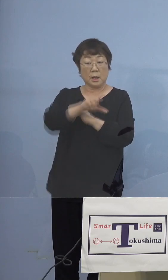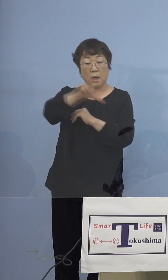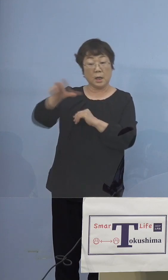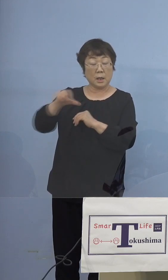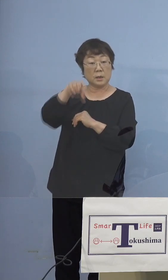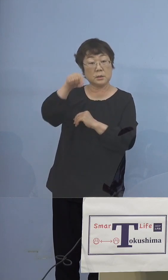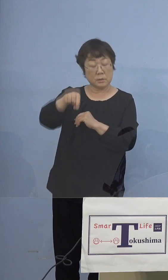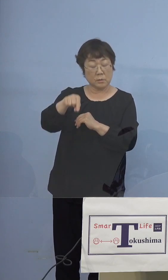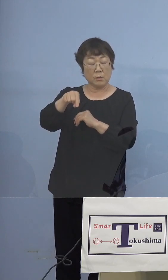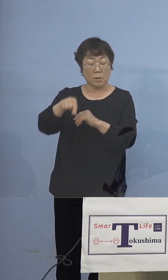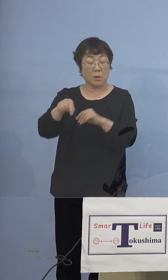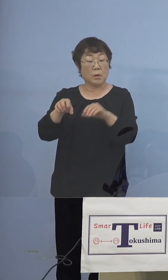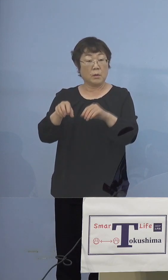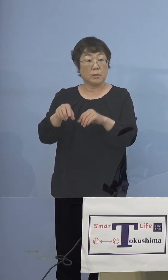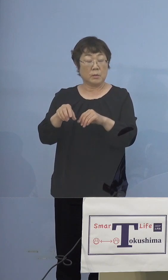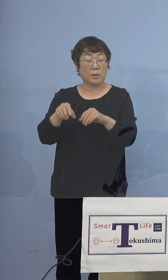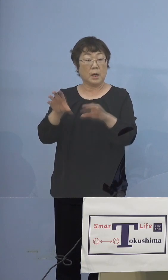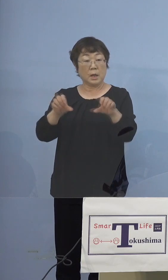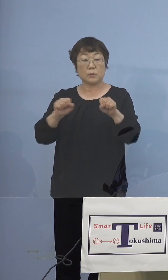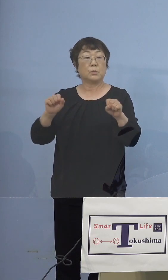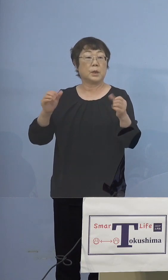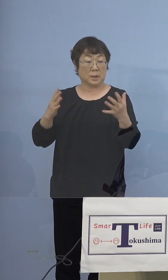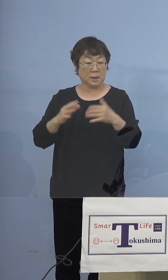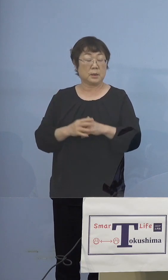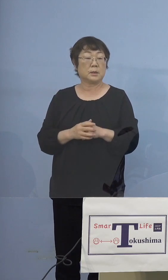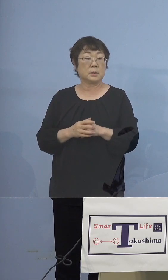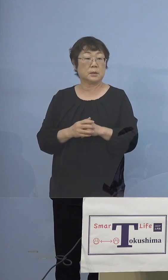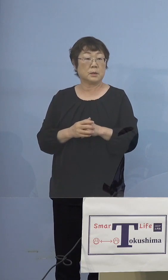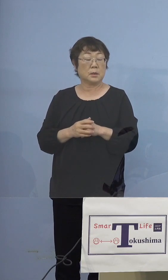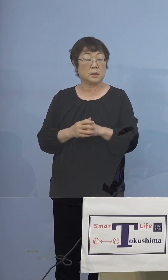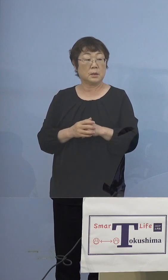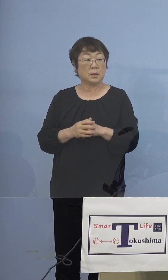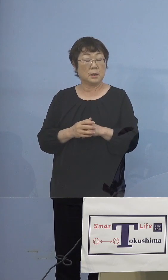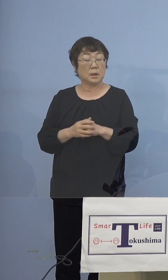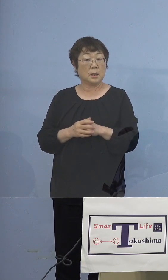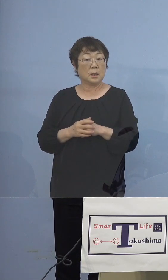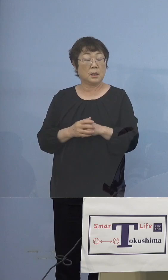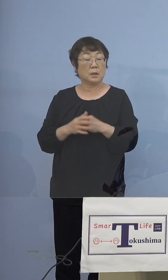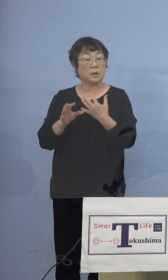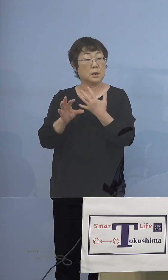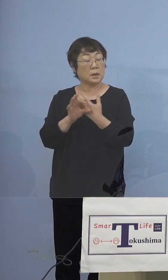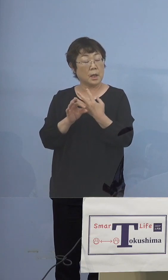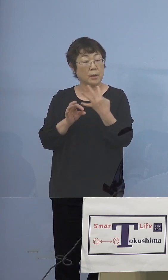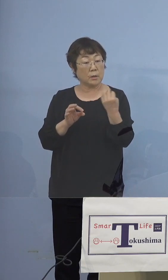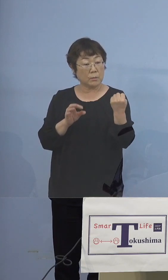その県の管轄のところではなくて、その数例あるっていうのは、